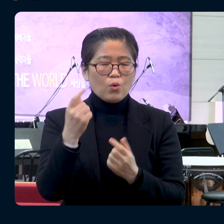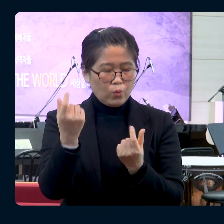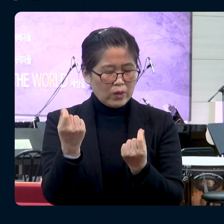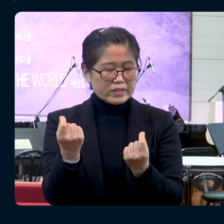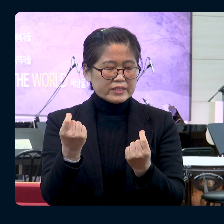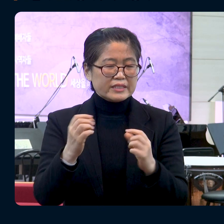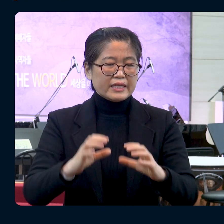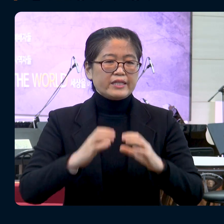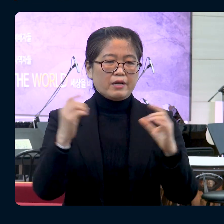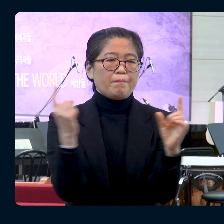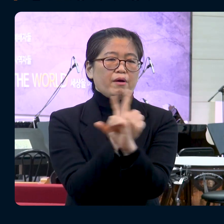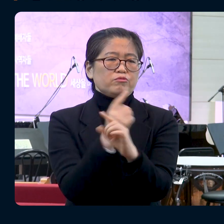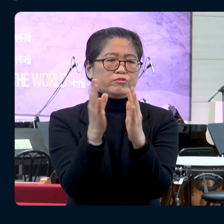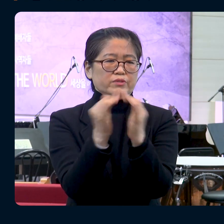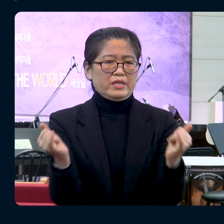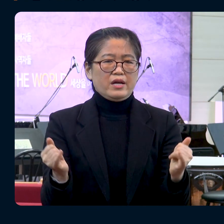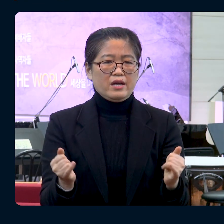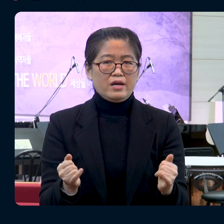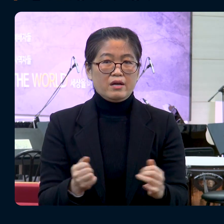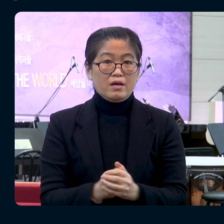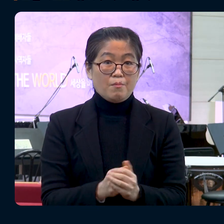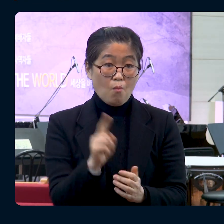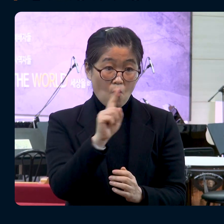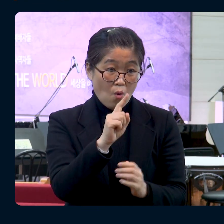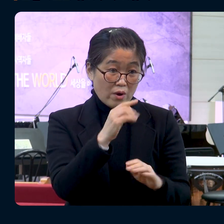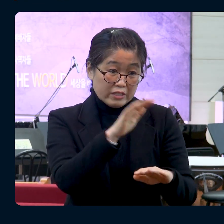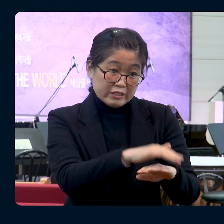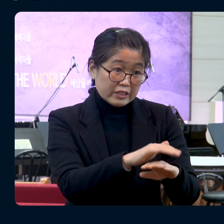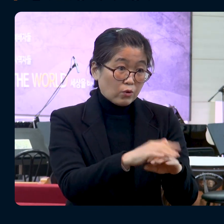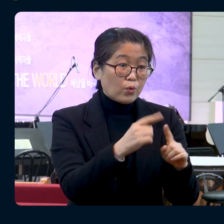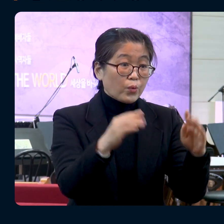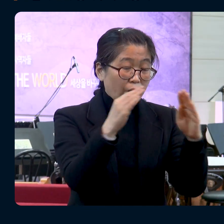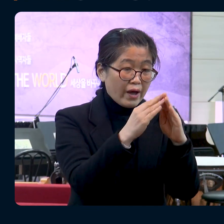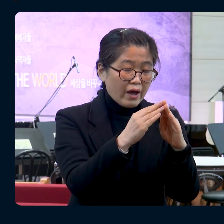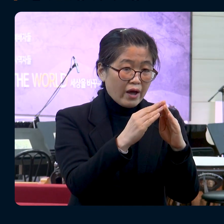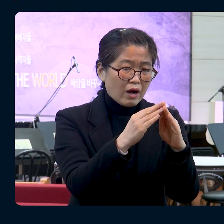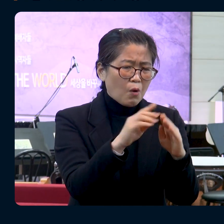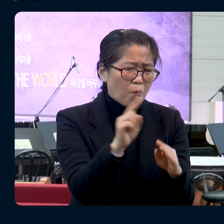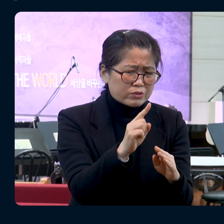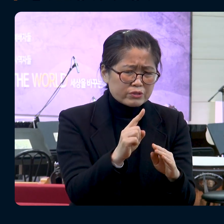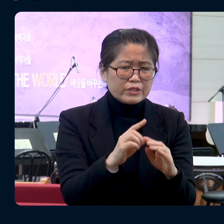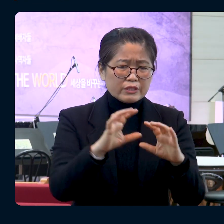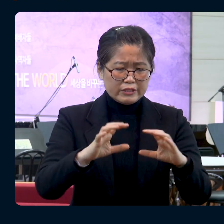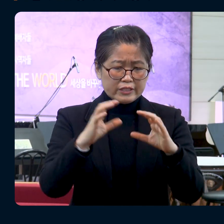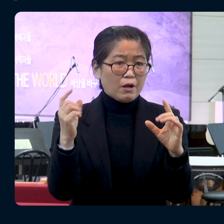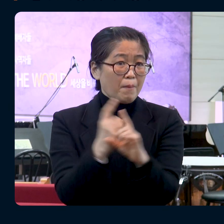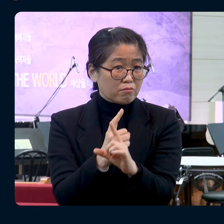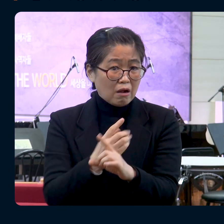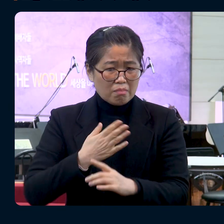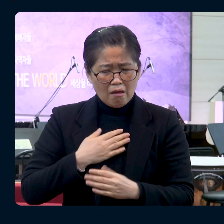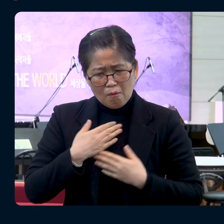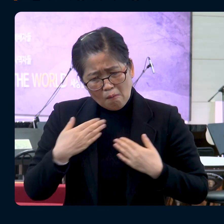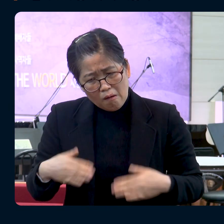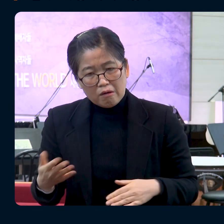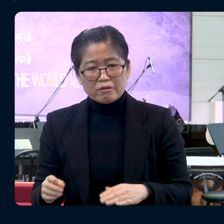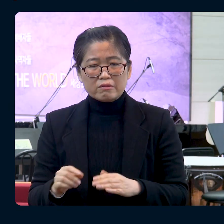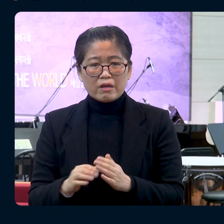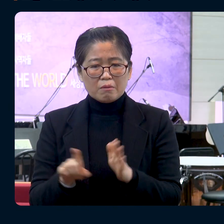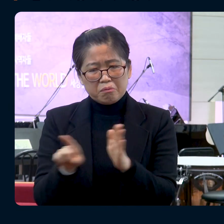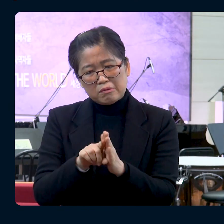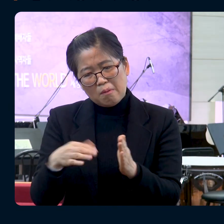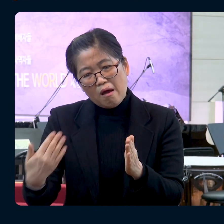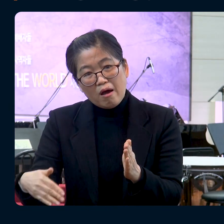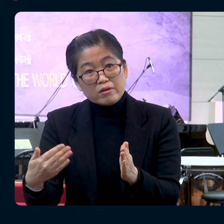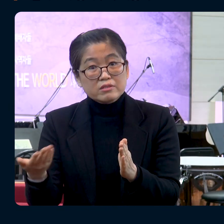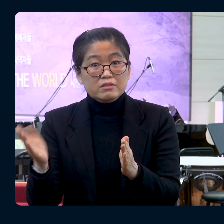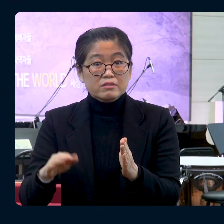수가 없는 겁니다. 우리 같은 시골 교회가 뭘 세상을 바꿔? 혹은 나같이 이런 연약한 초신자가 뭘